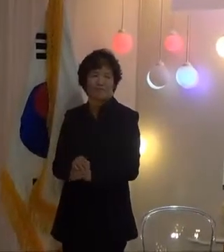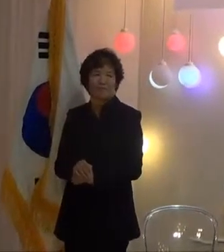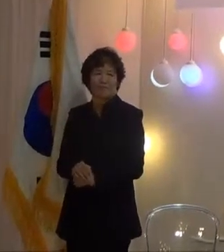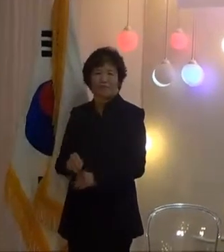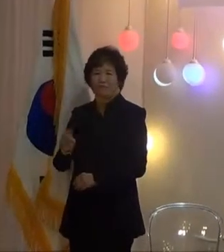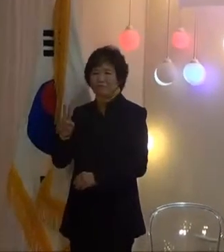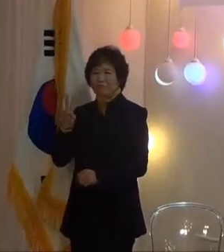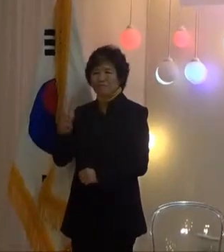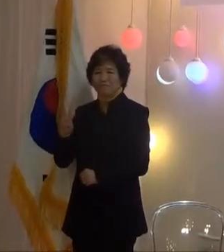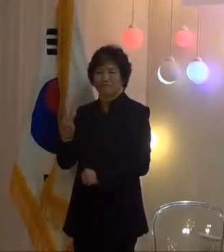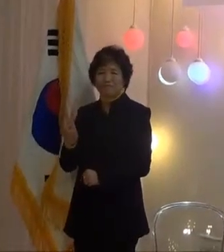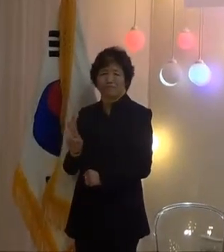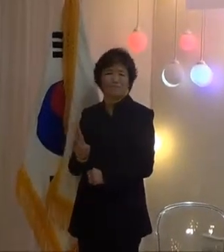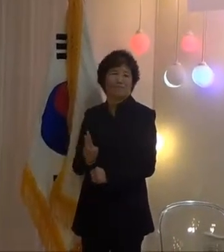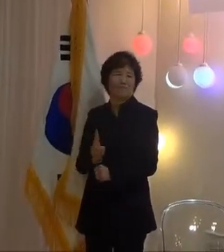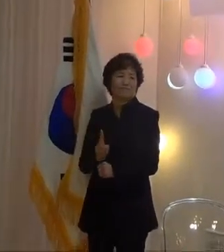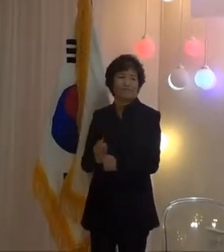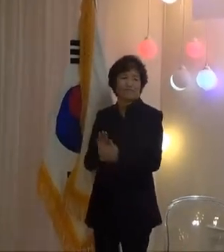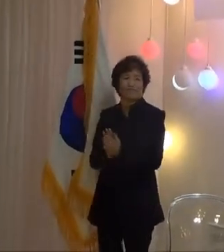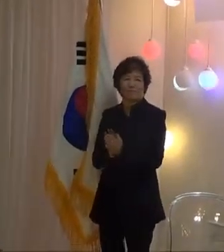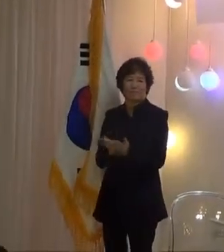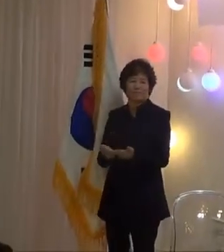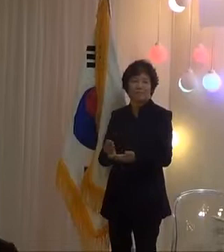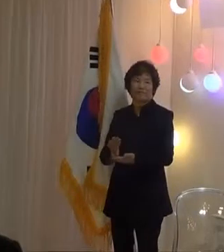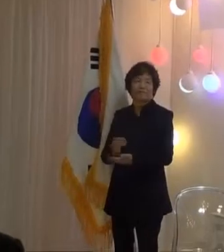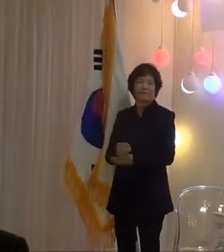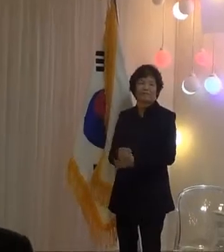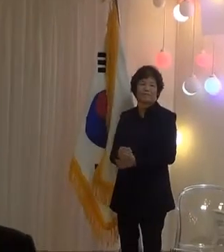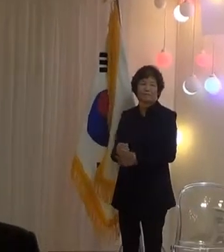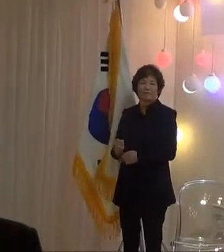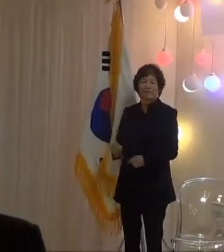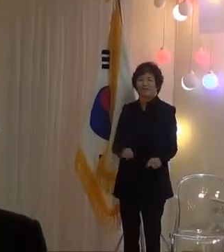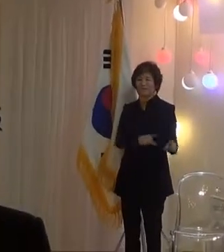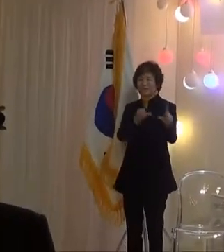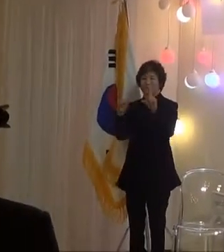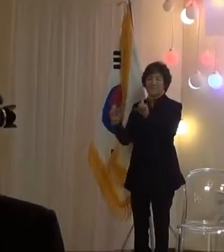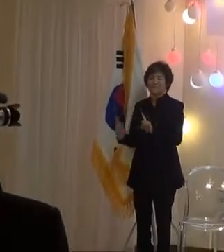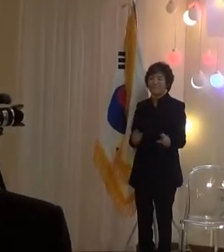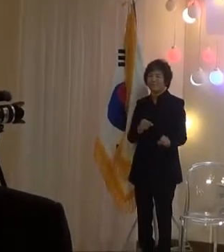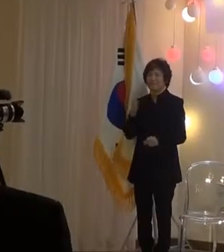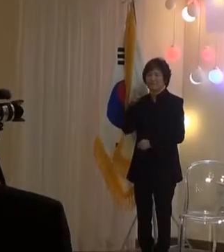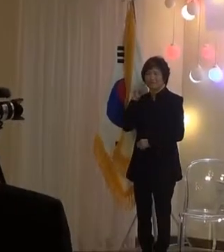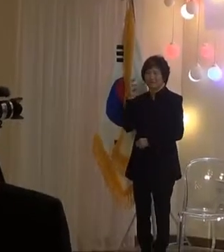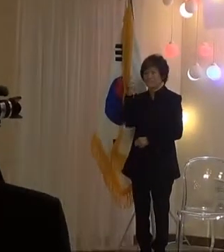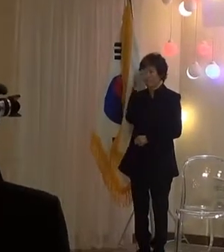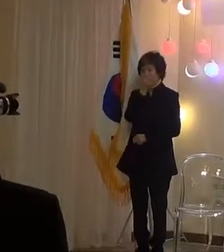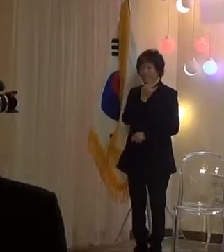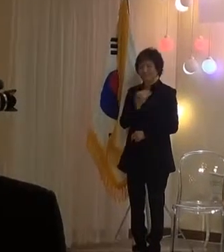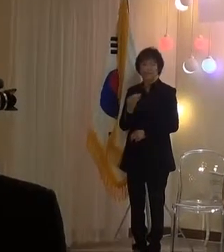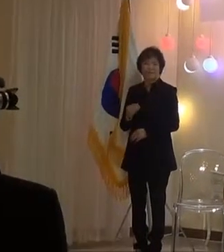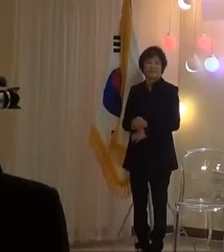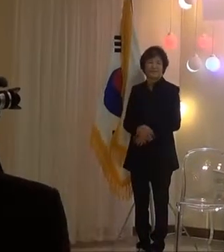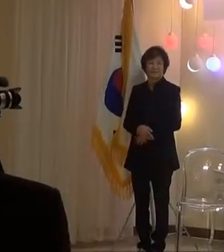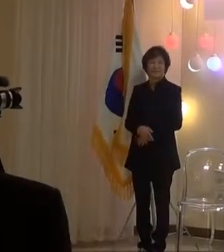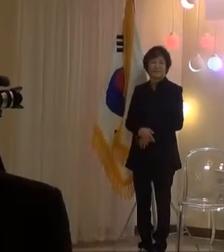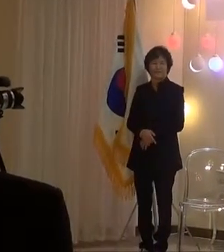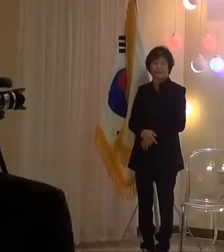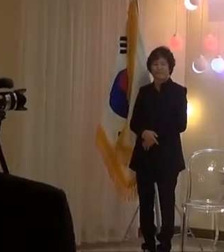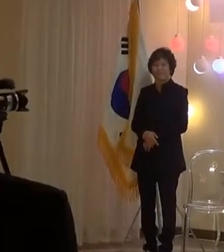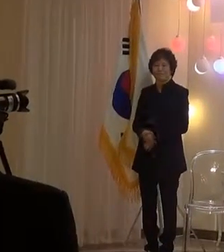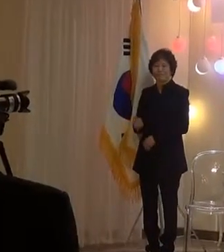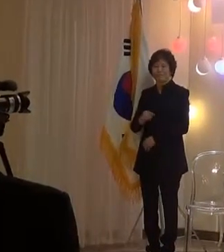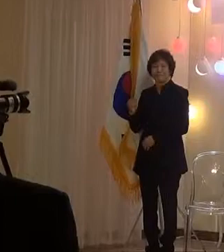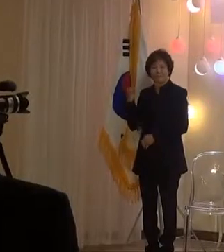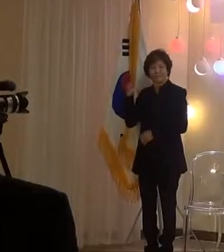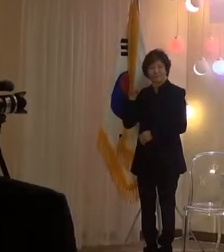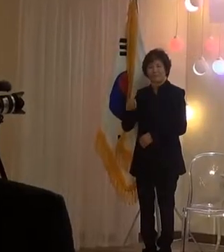두 번째 책이 인생은 아름다워. 조금 모르겠습니다. 어떻게 들을지